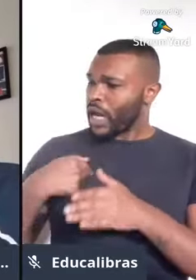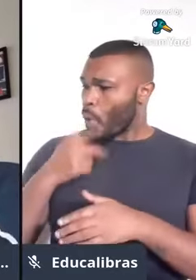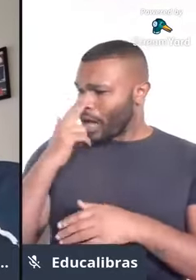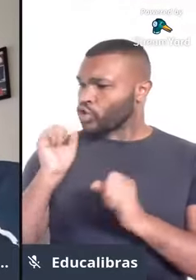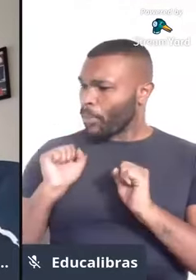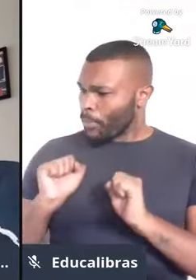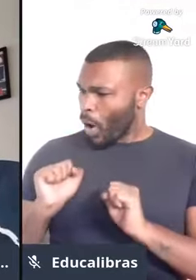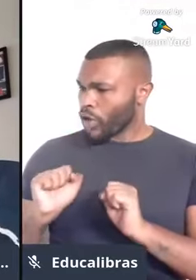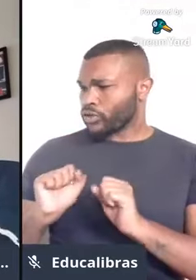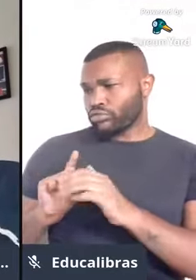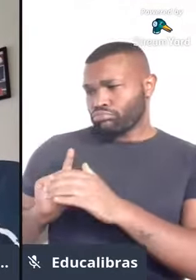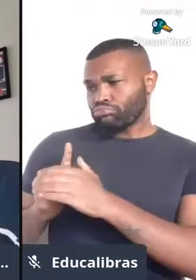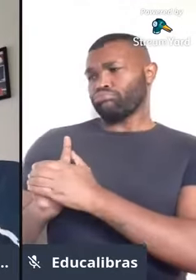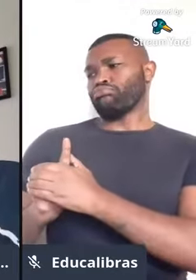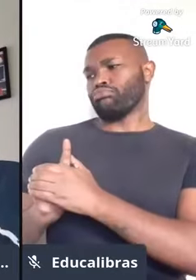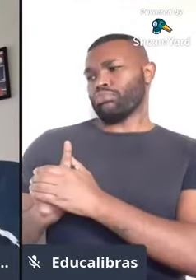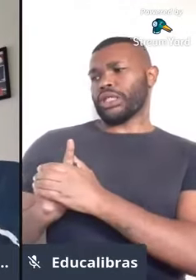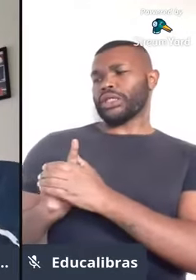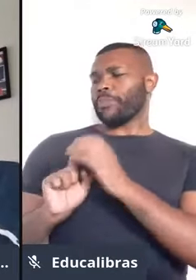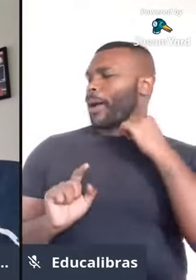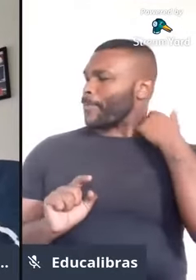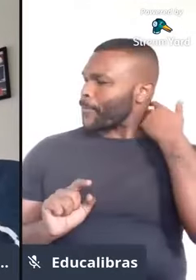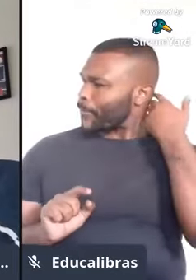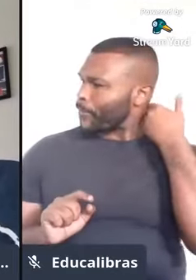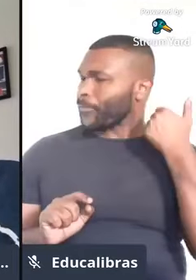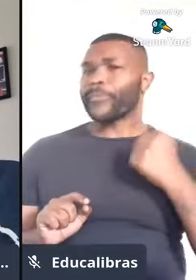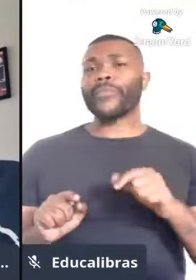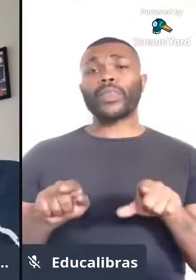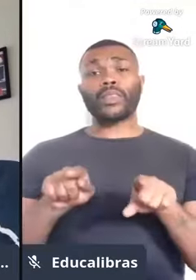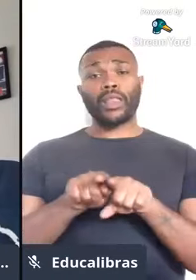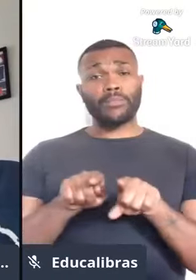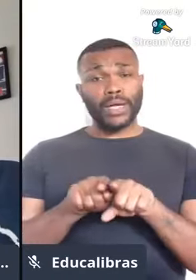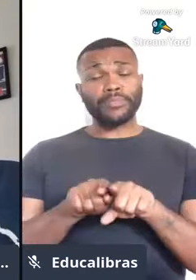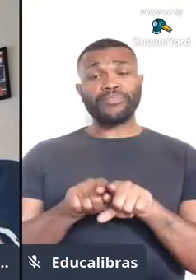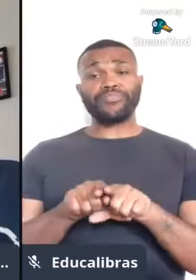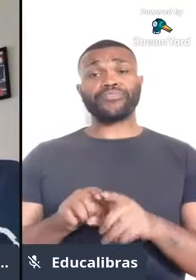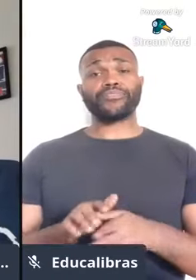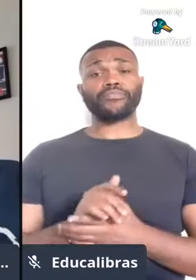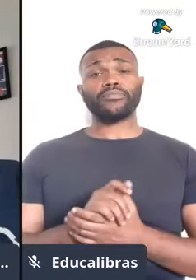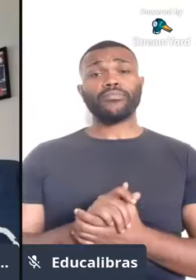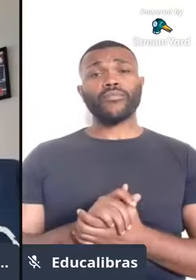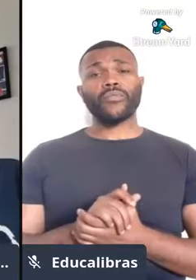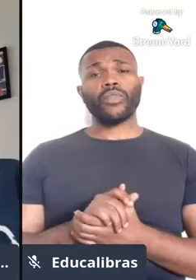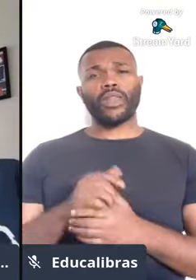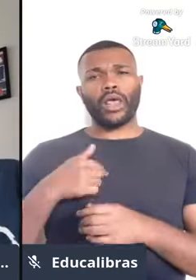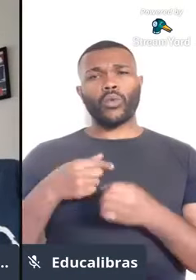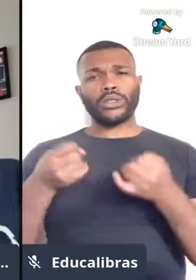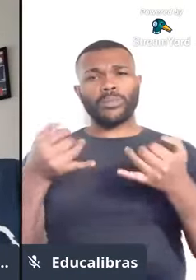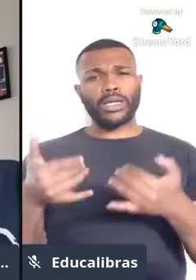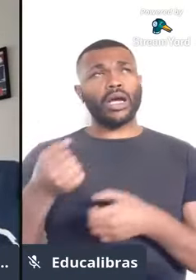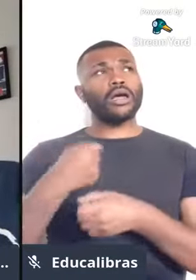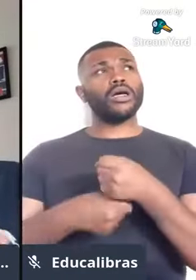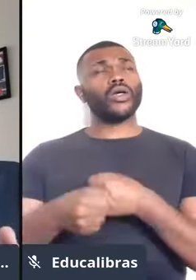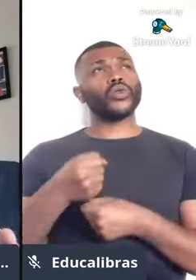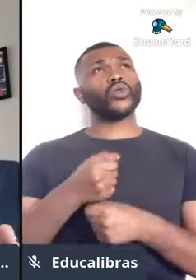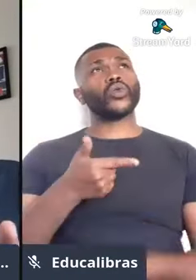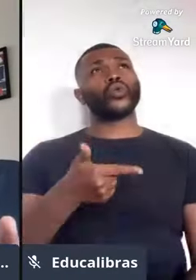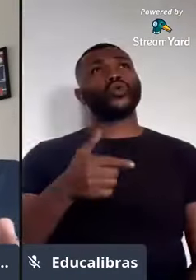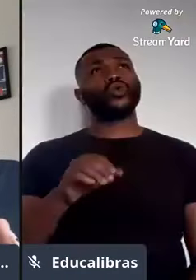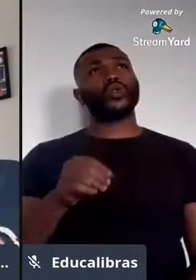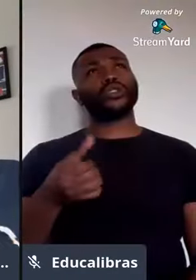acho. Nessa mesma situação, isso, só para deixar claro, foi em 2006, né, faz 14